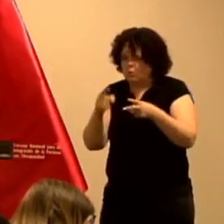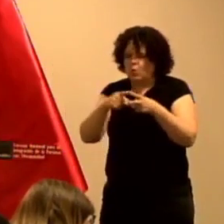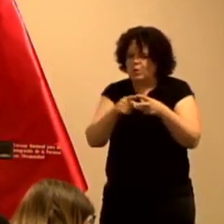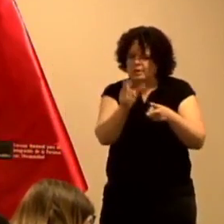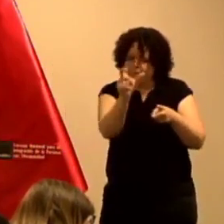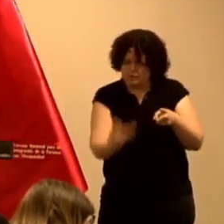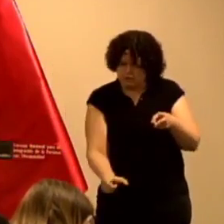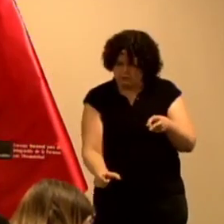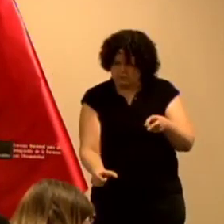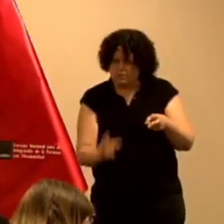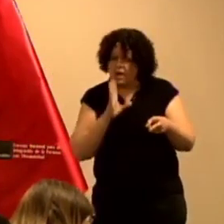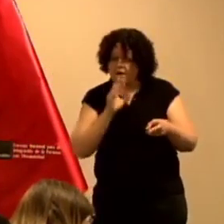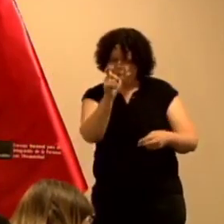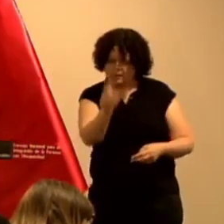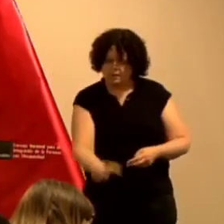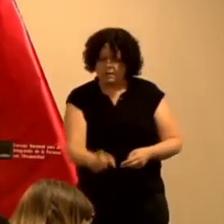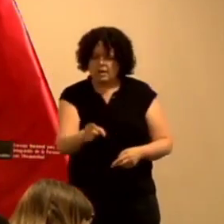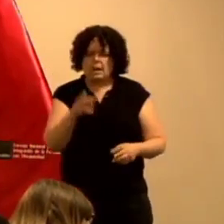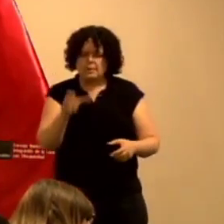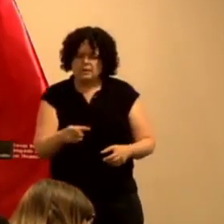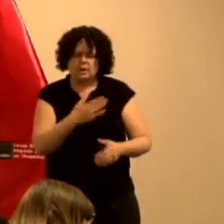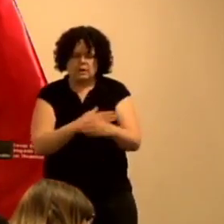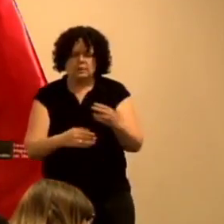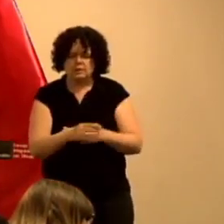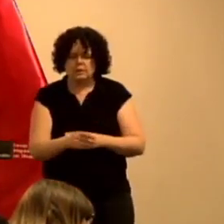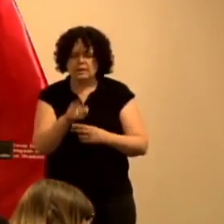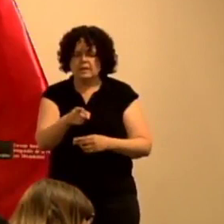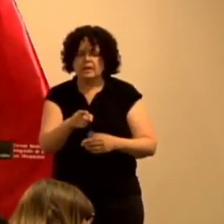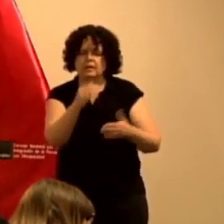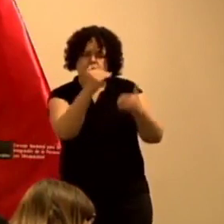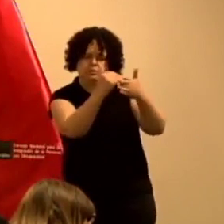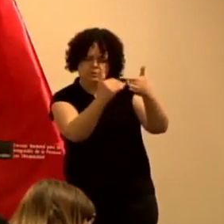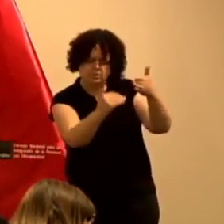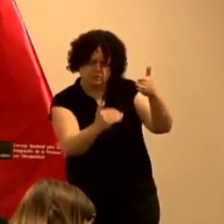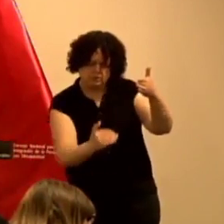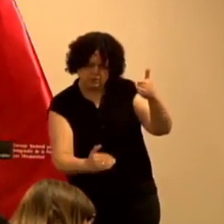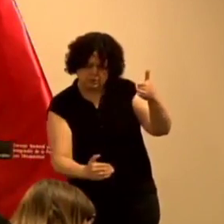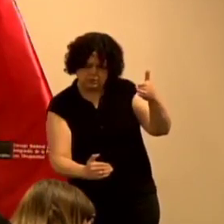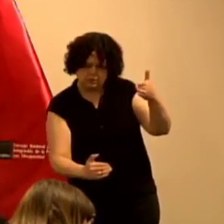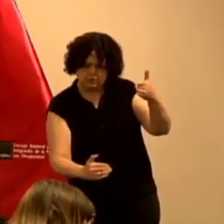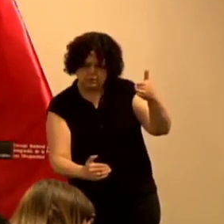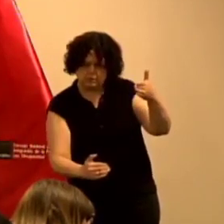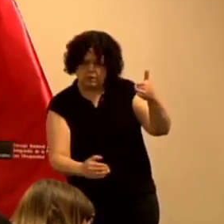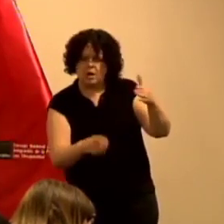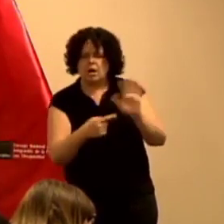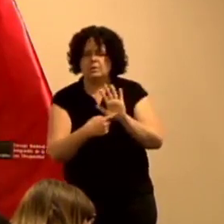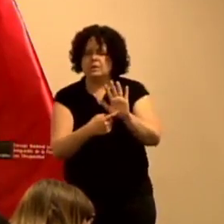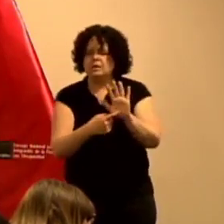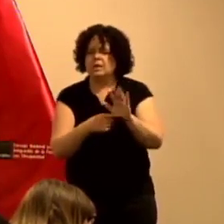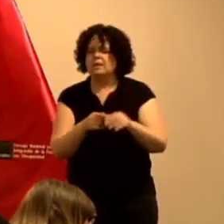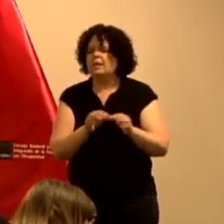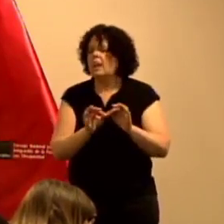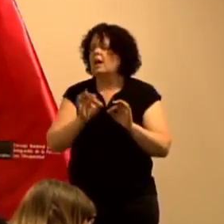individual, habla sobre la persona. Personas con discapacidad incluyen y ponen ahí la tipología de la discapacidad. Claro, señalando además que son a largo